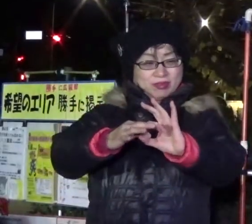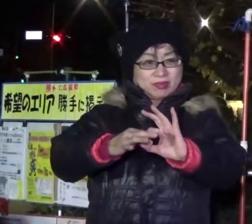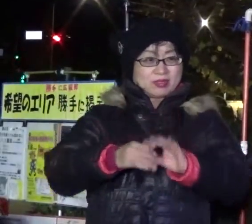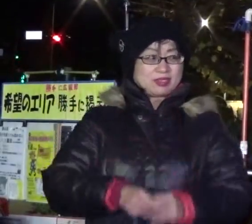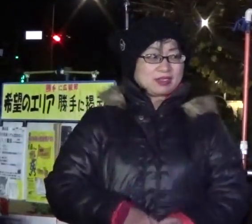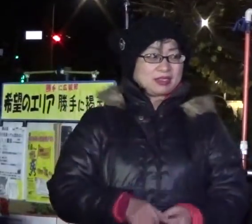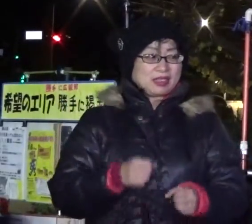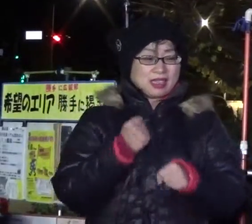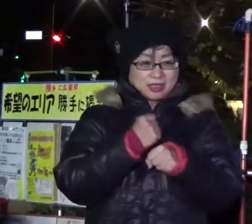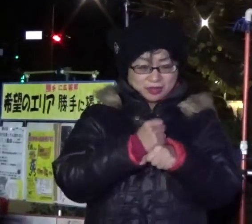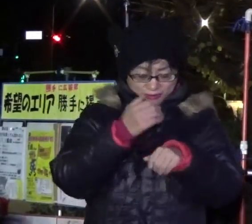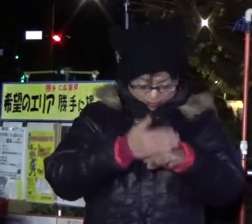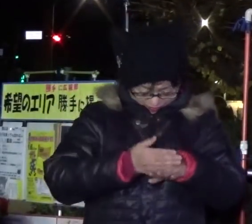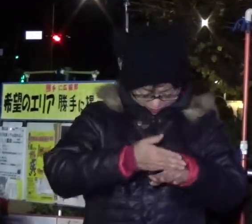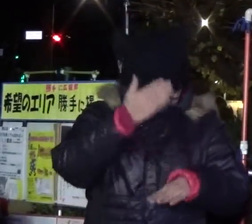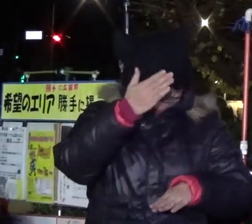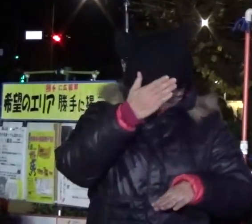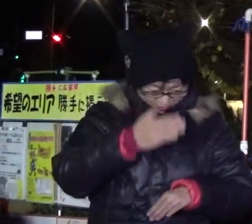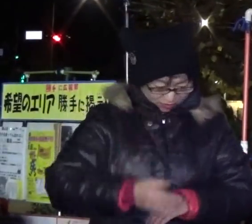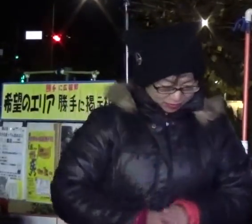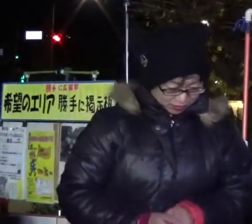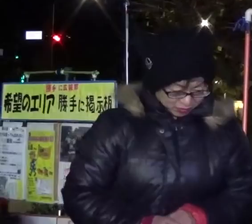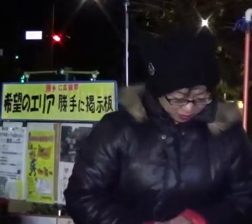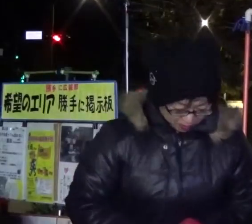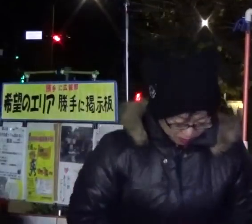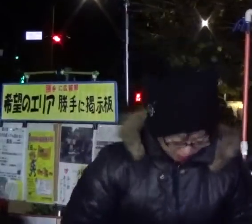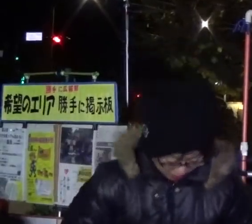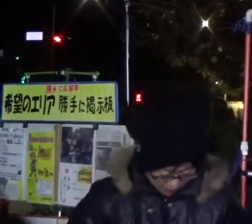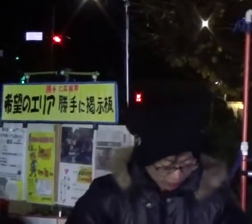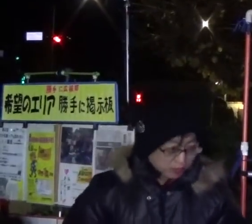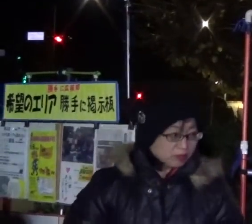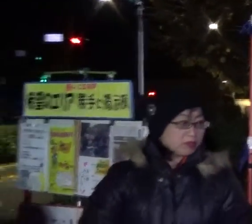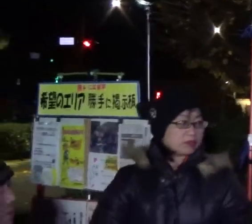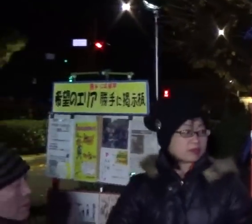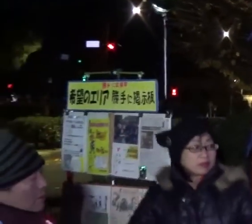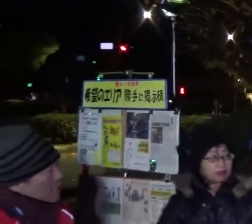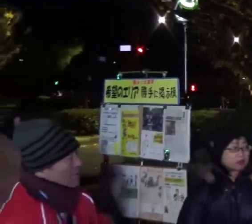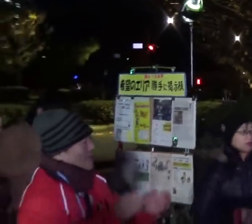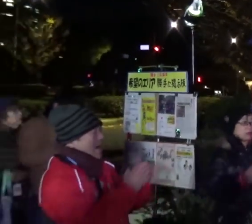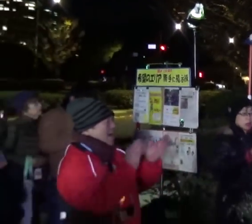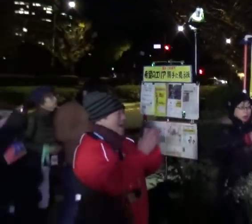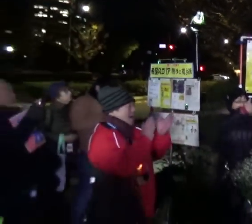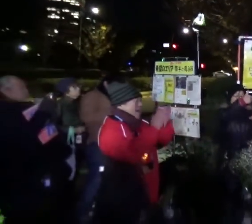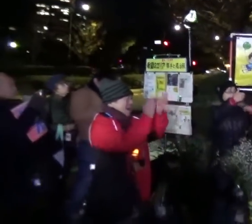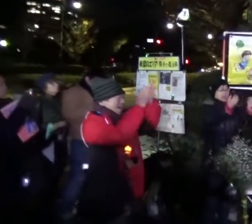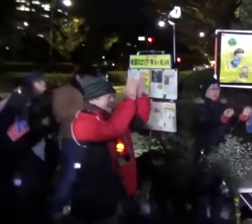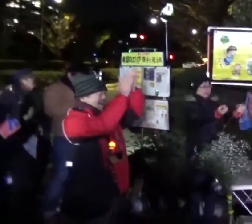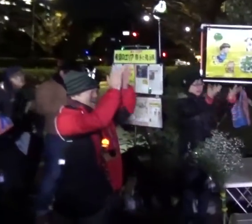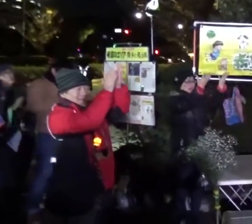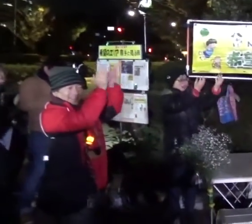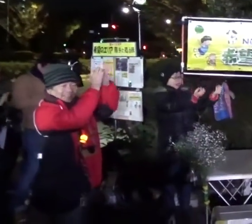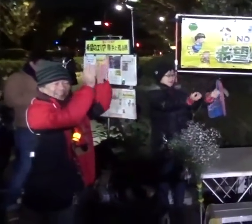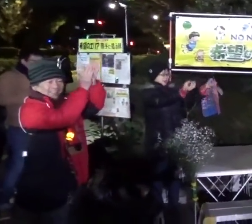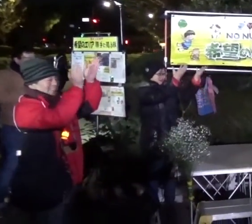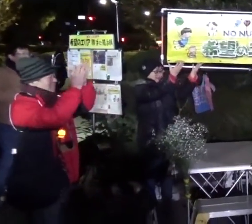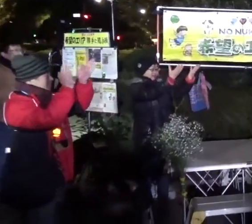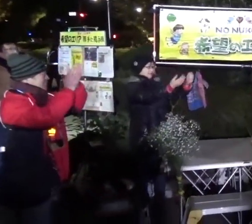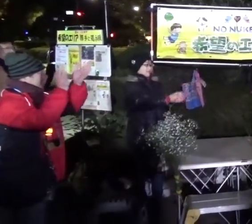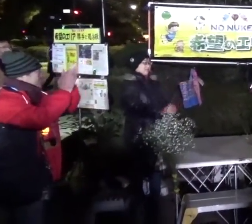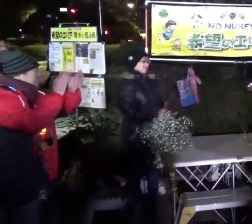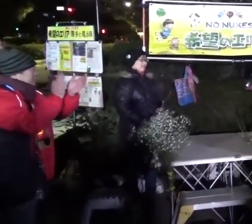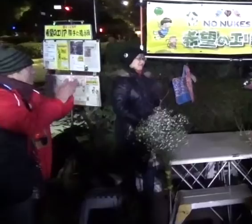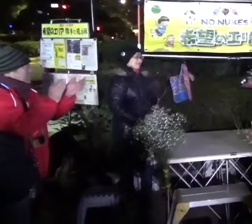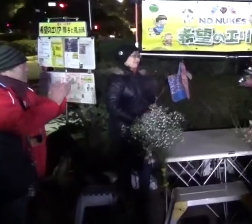ありがとうございます。 栗村君ありがとう。 当選おめでとう。 おめでとう。頑張